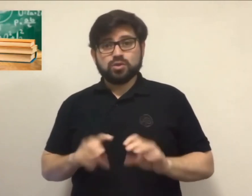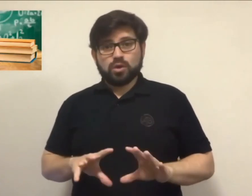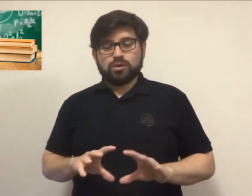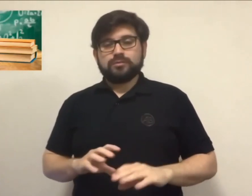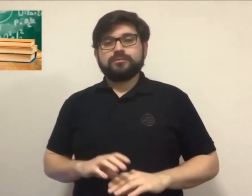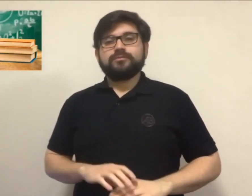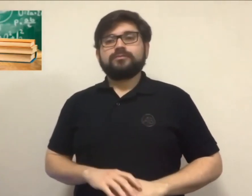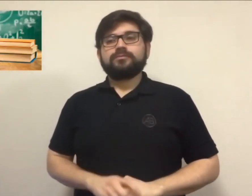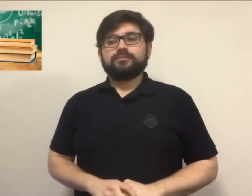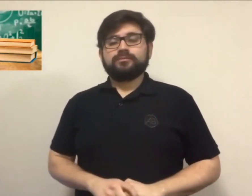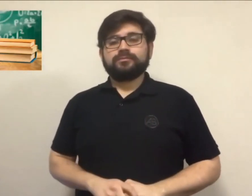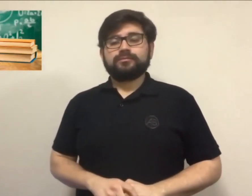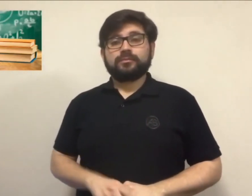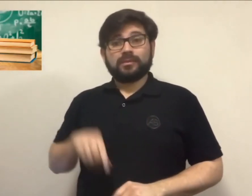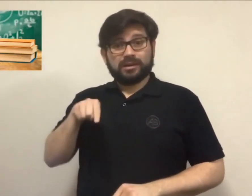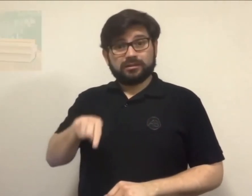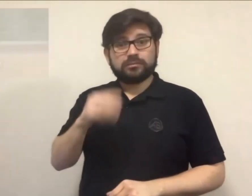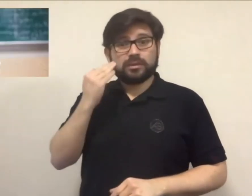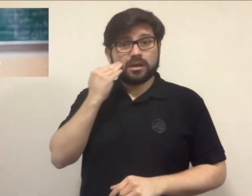El derecho a la educación.